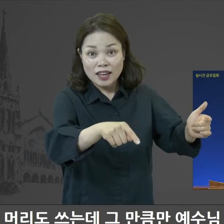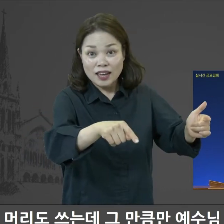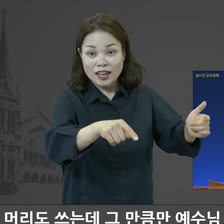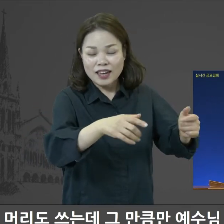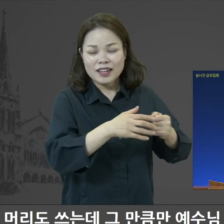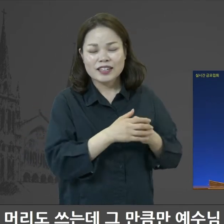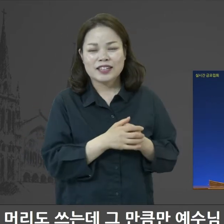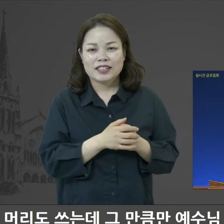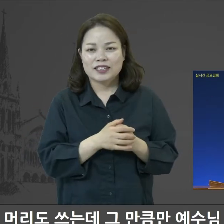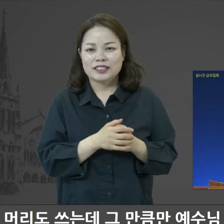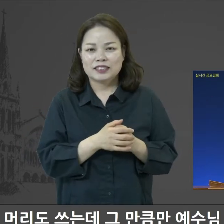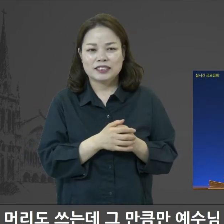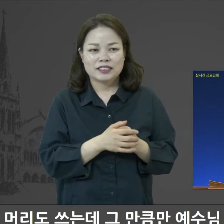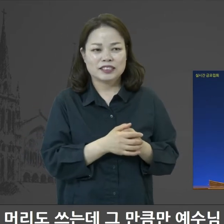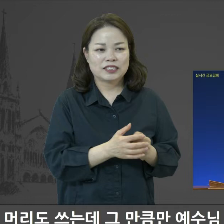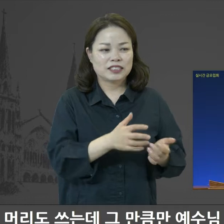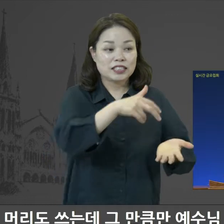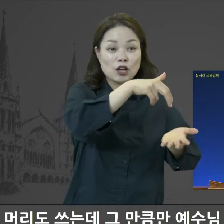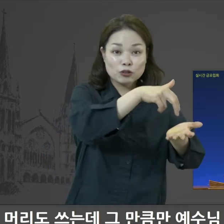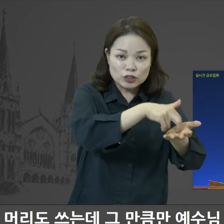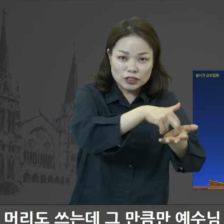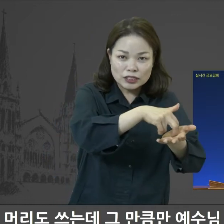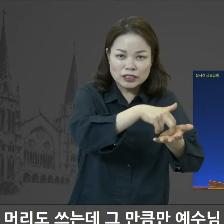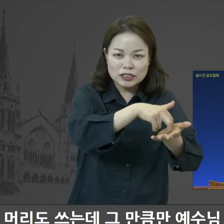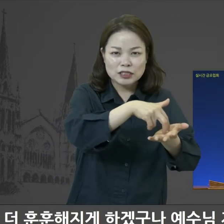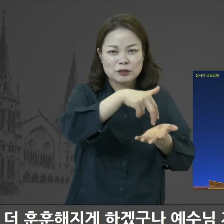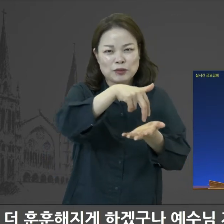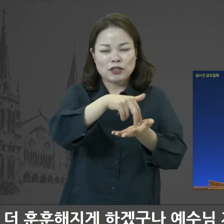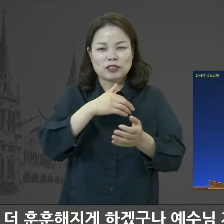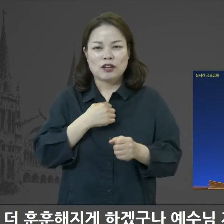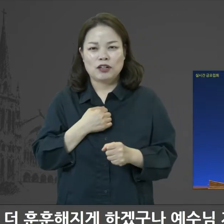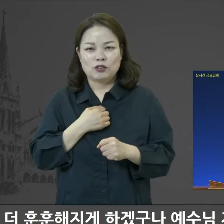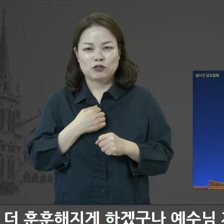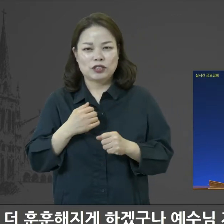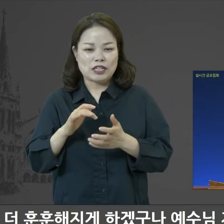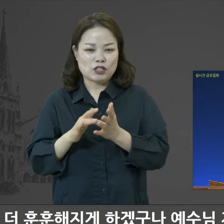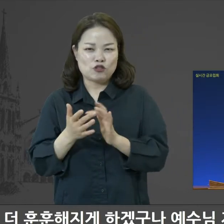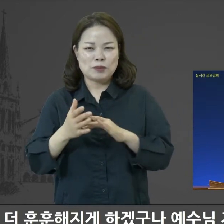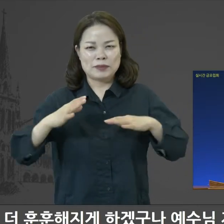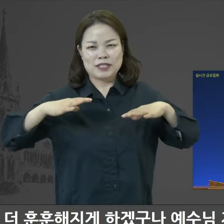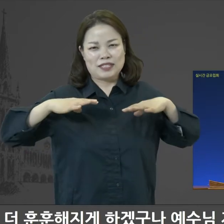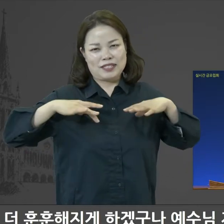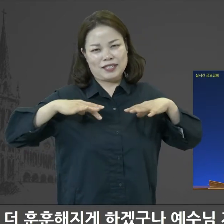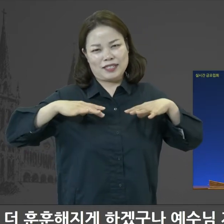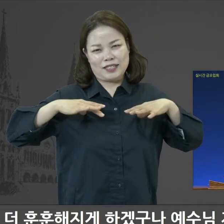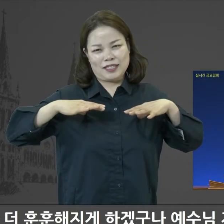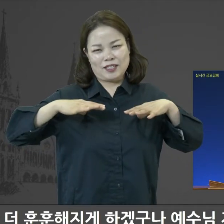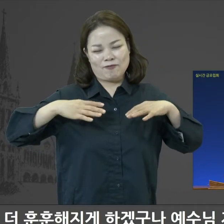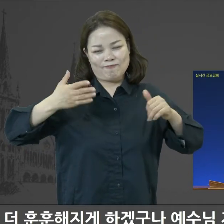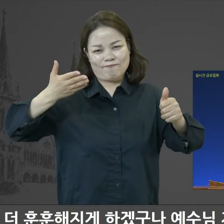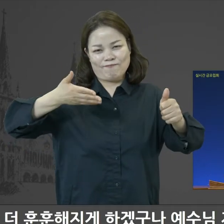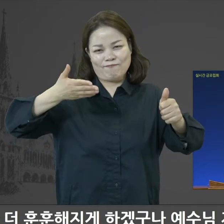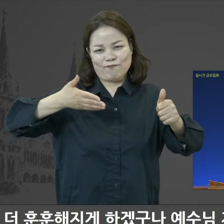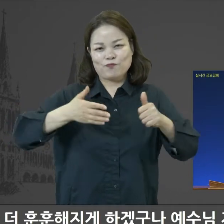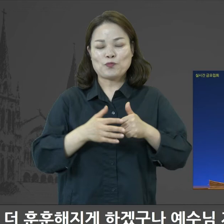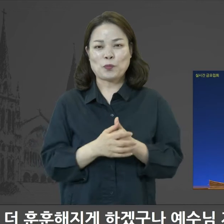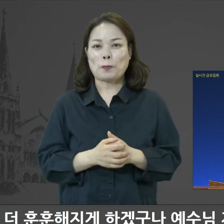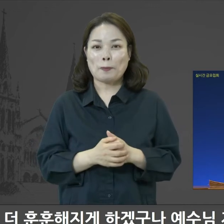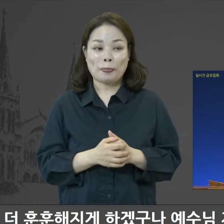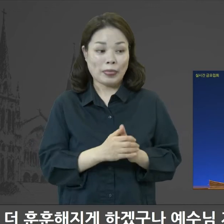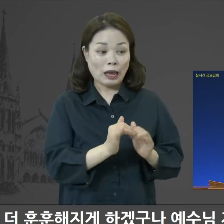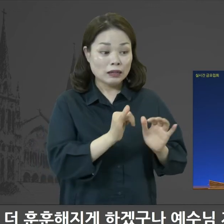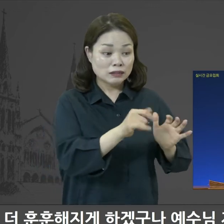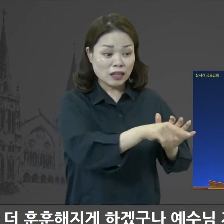그런 다른 사람을 세워주는 모습으로 자랑할 수 있는 우리가 될 수 있기를 바랍니다.